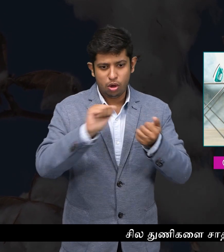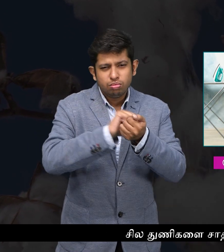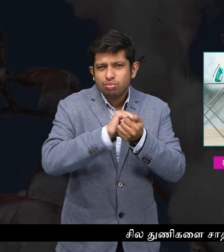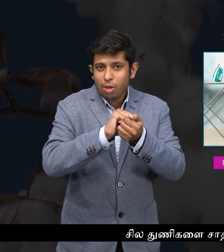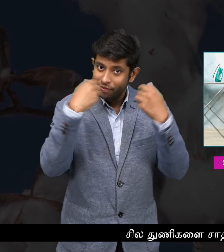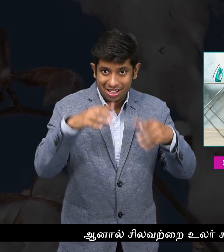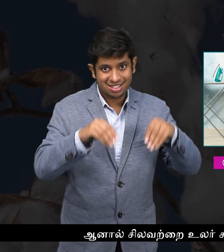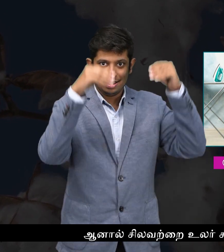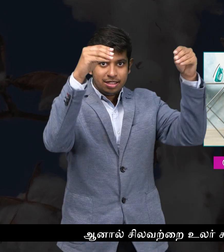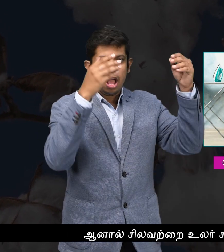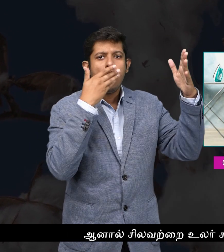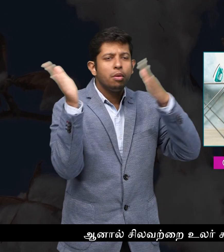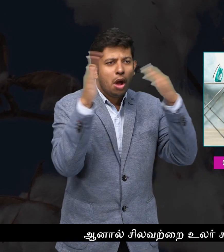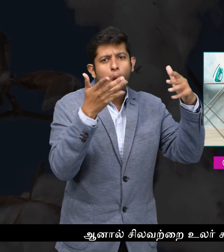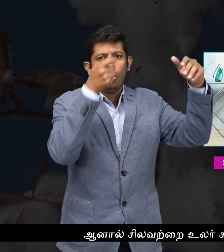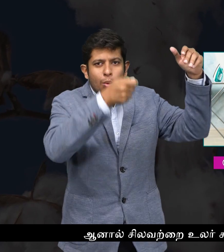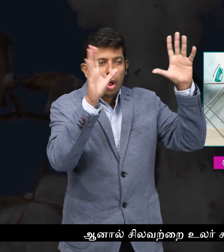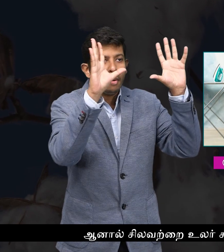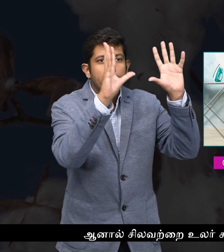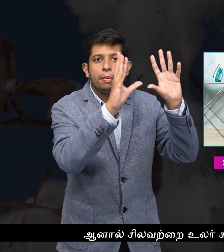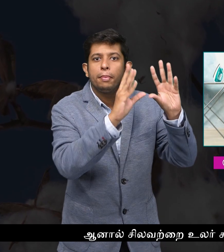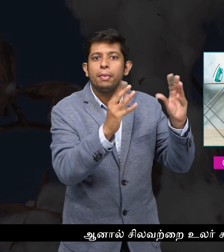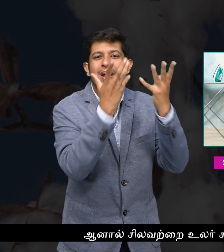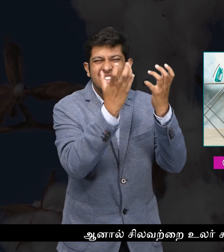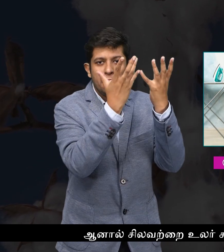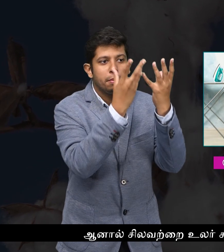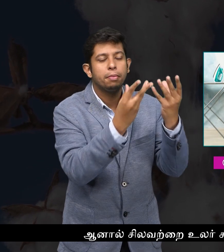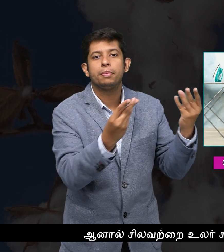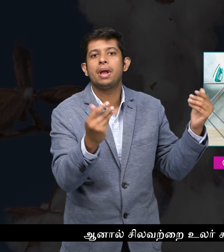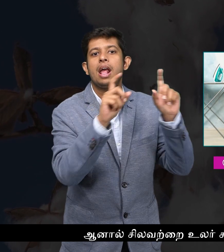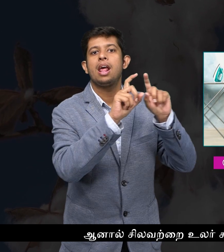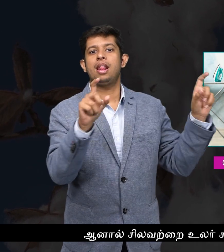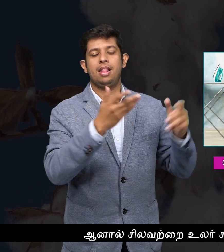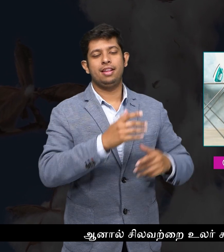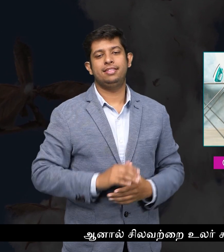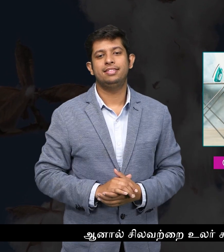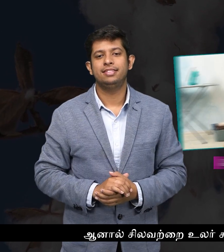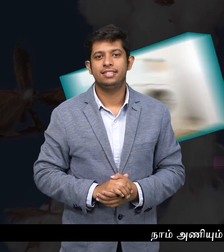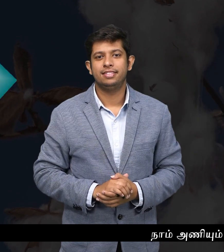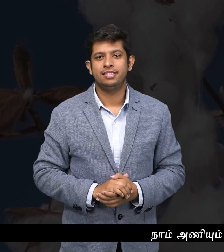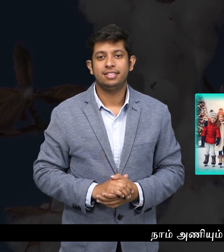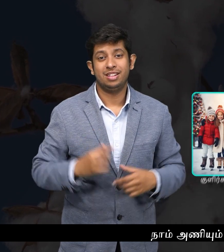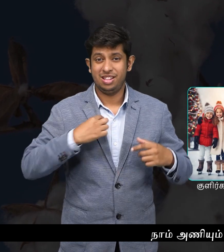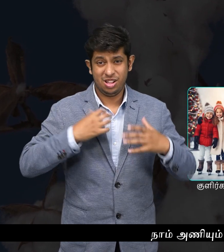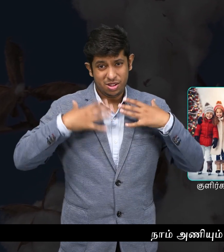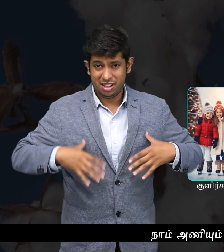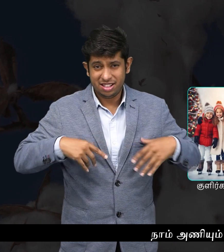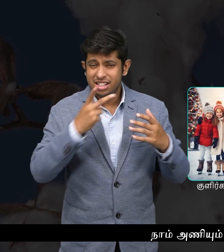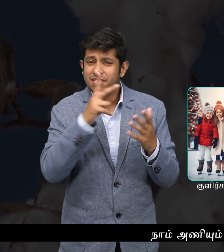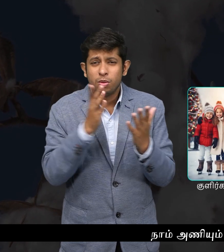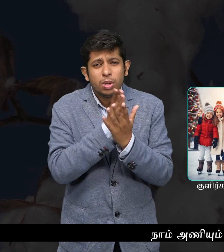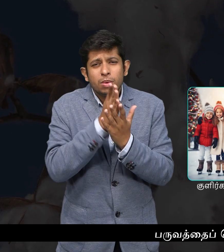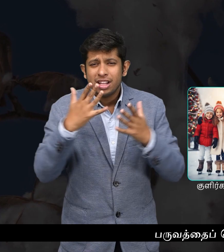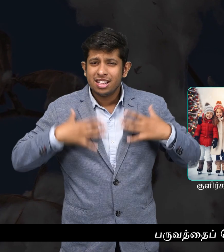சாதாரணமாக துவைக்கலாம், ஆனால் சிலவற்றை உலர் சுத்தம் செய்து துவைக்க வேண்டும். நாம் அணியும்